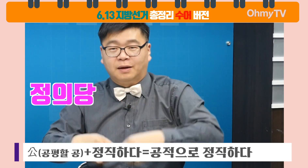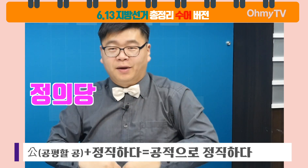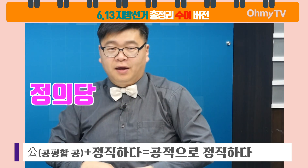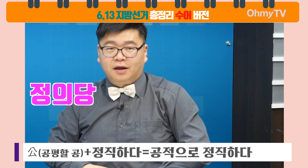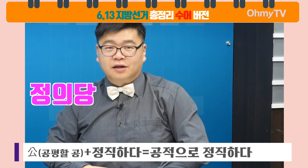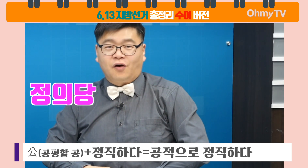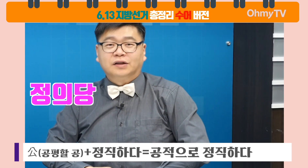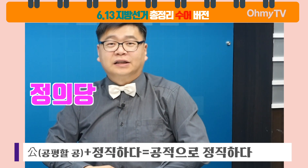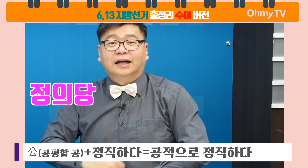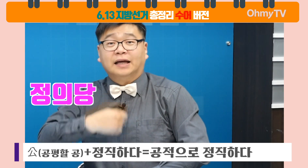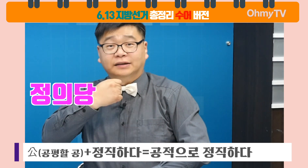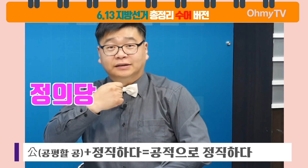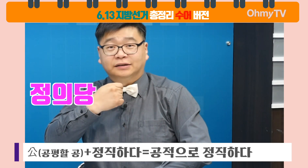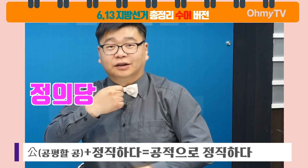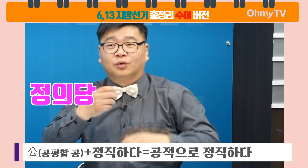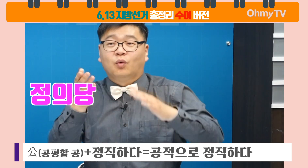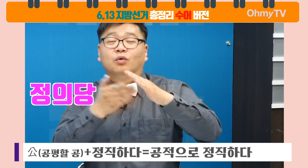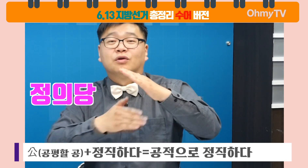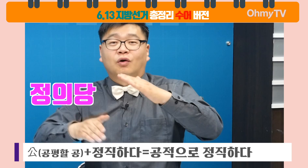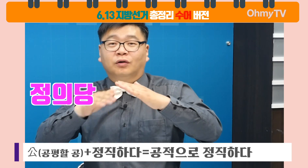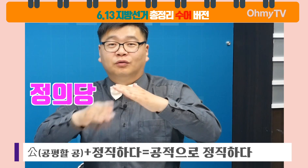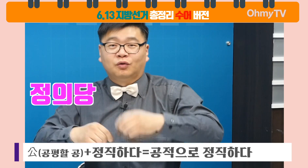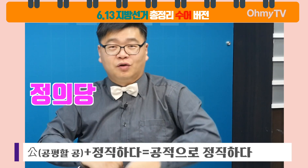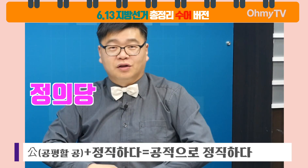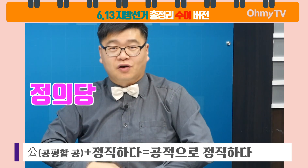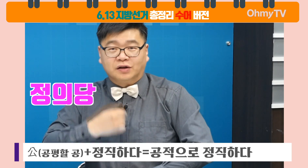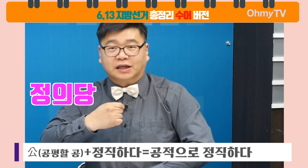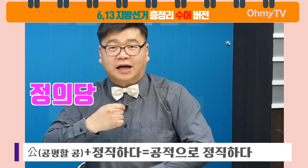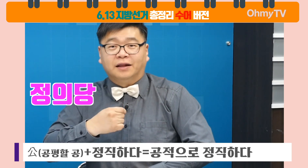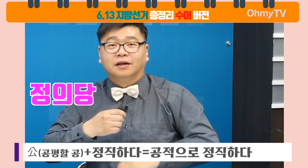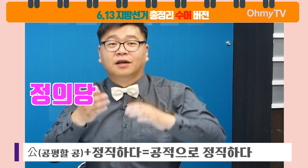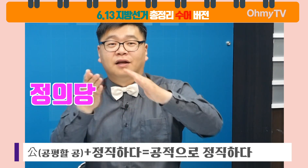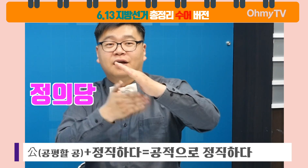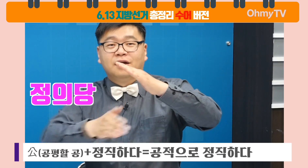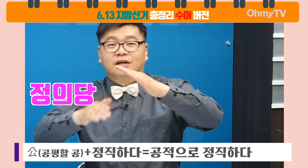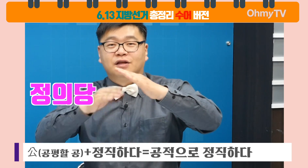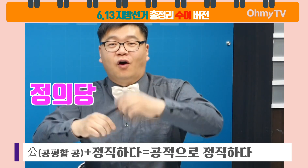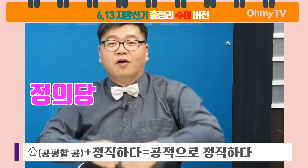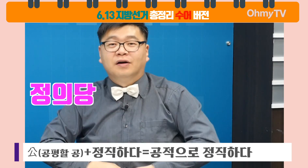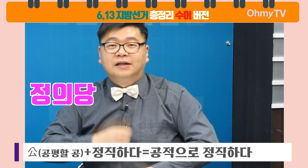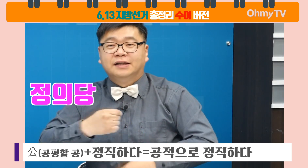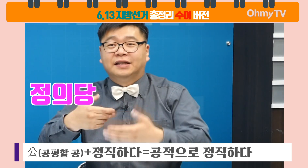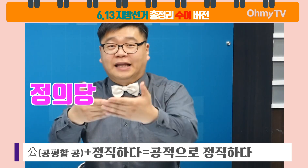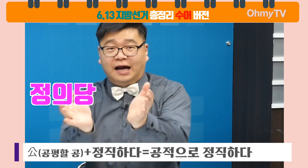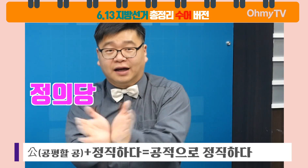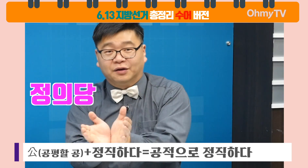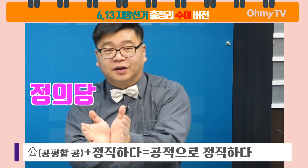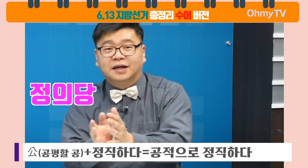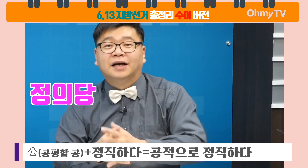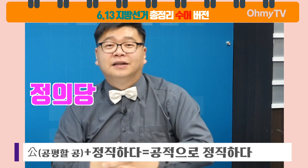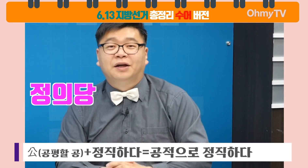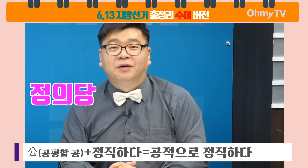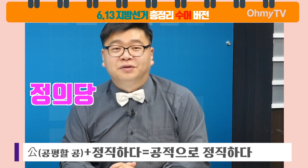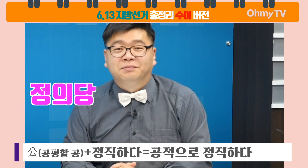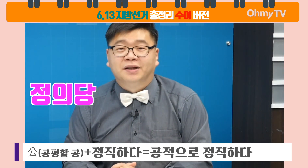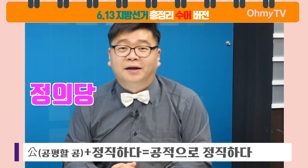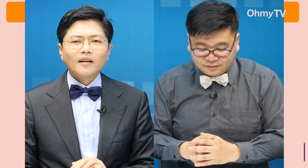그다음에 정직하다는 뜻, 그래서 공적으로 정직한 정의당 이렇게 세 가지 사용하고 있습니다. 사실